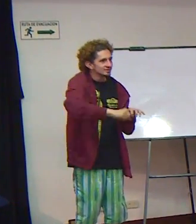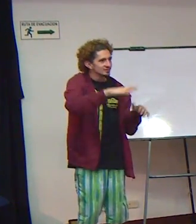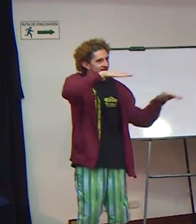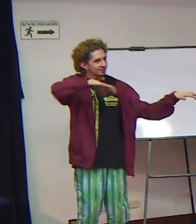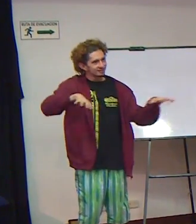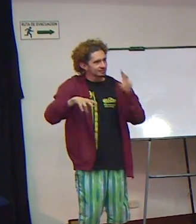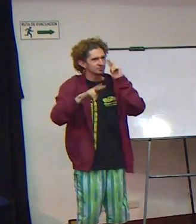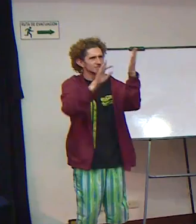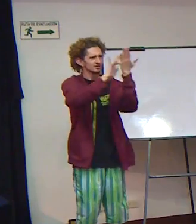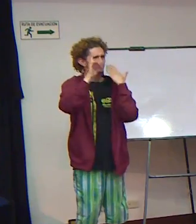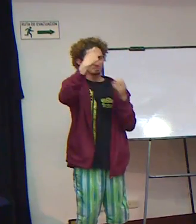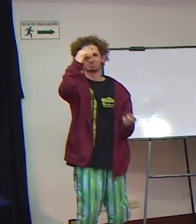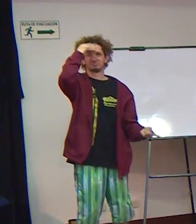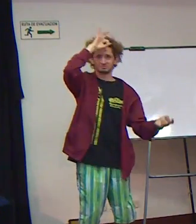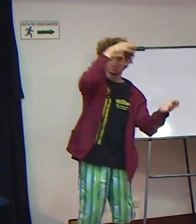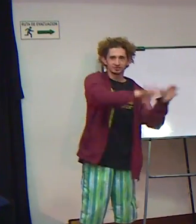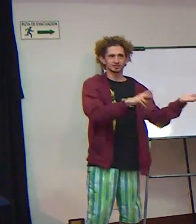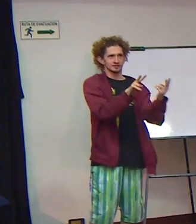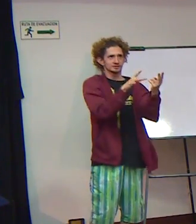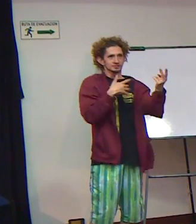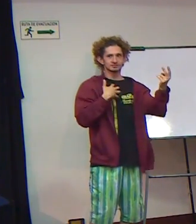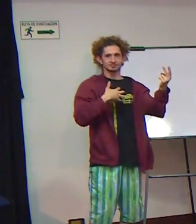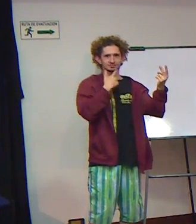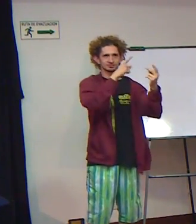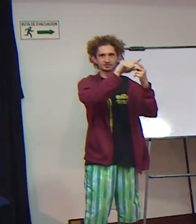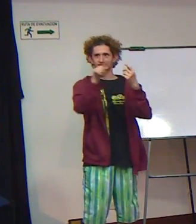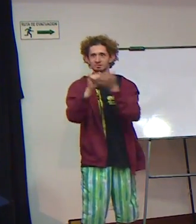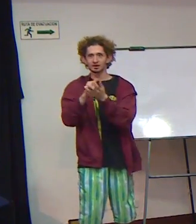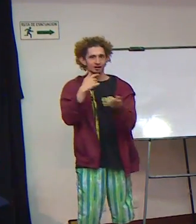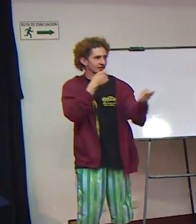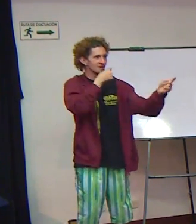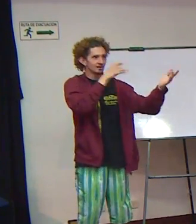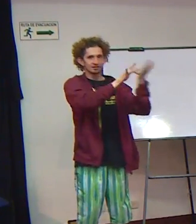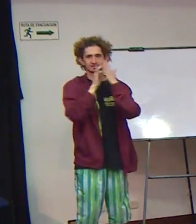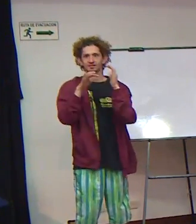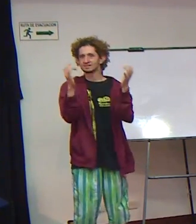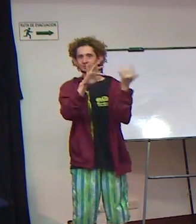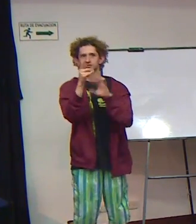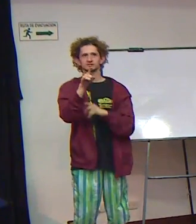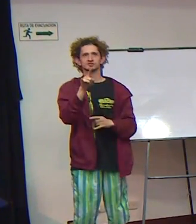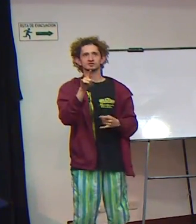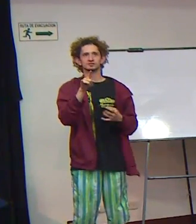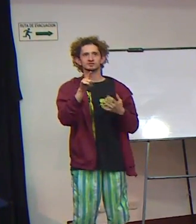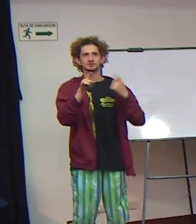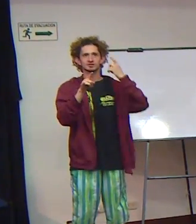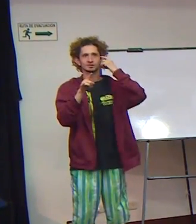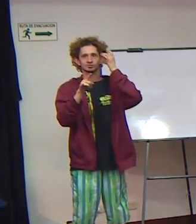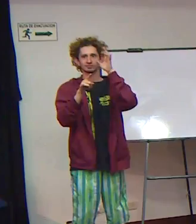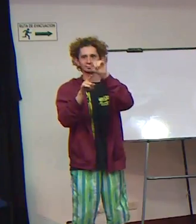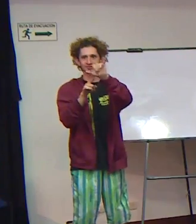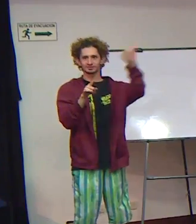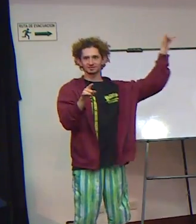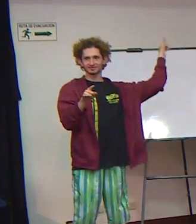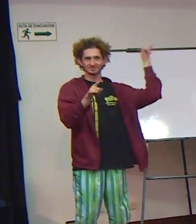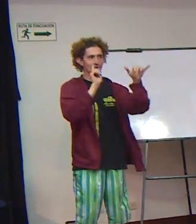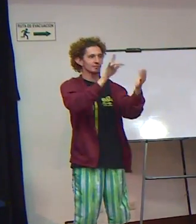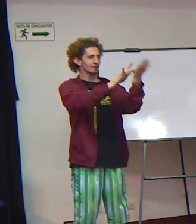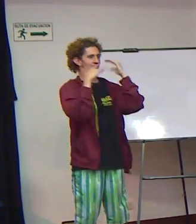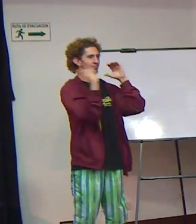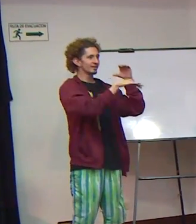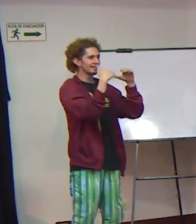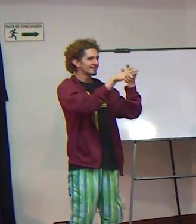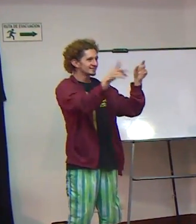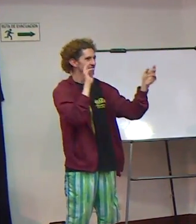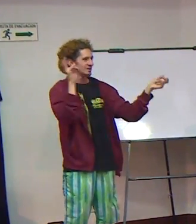No sé si de pronto vieron las imágenes de la Segunda Guerra Mundial, de Hitler, y todas las imágenes